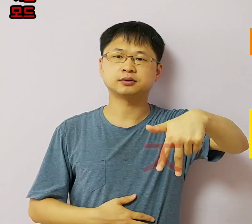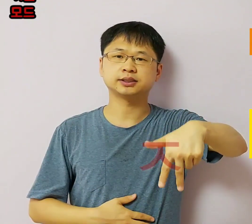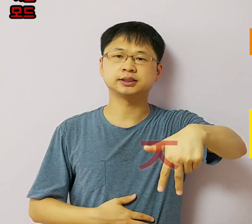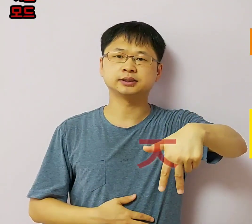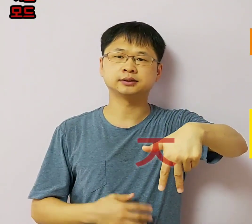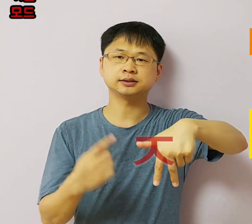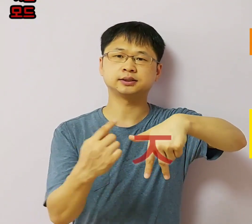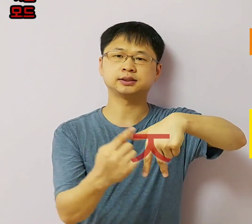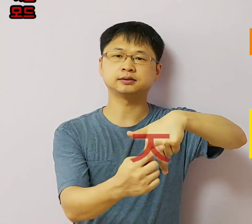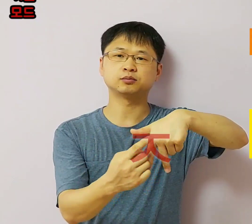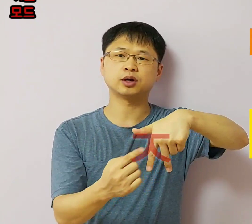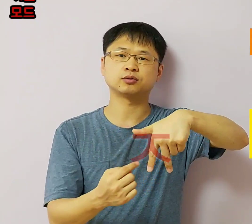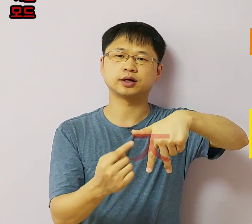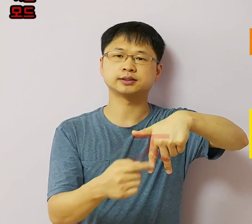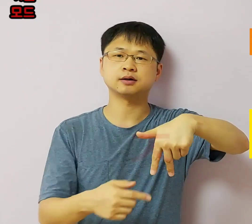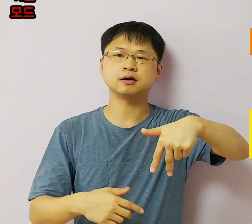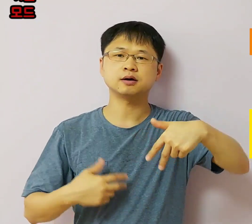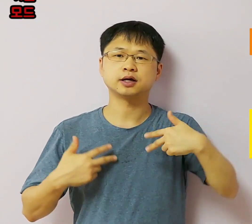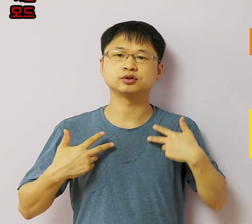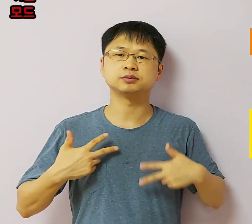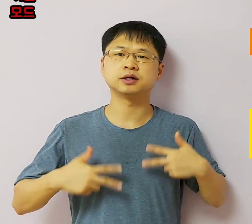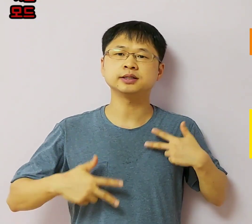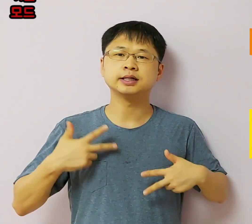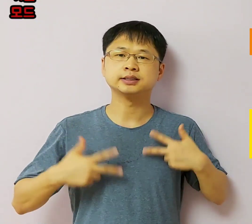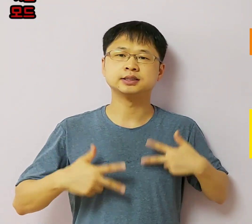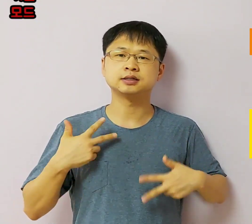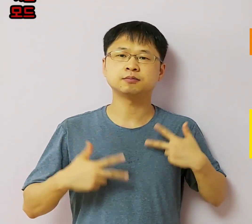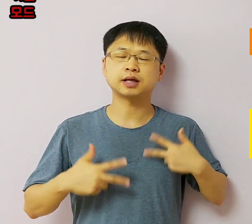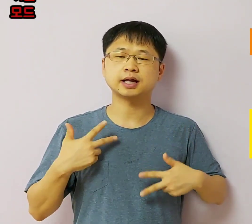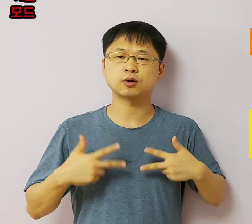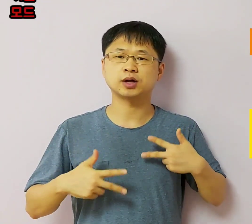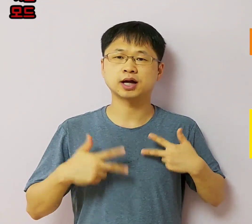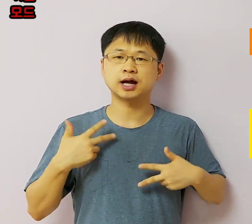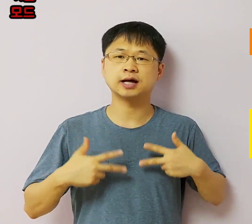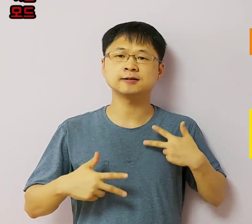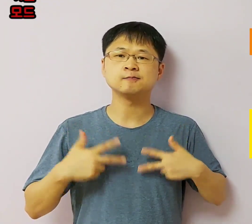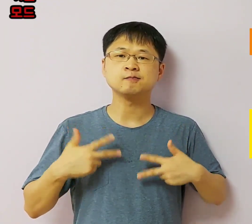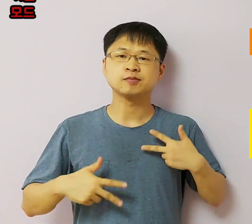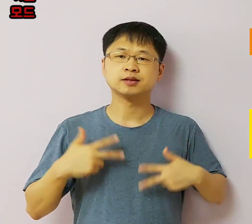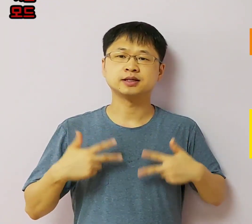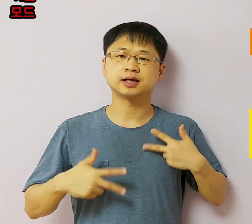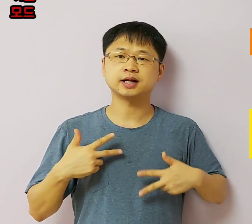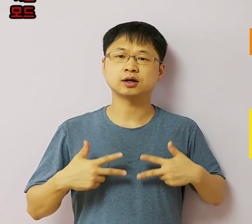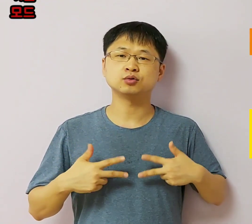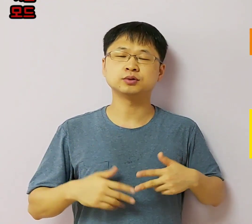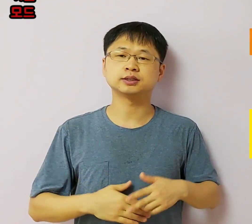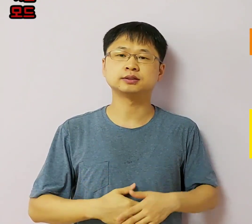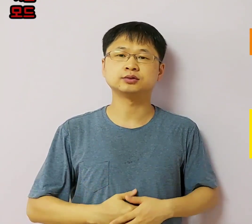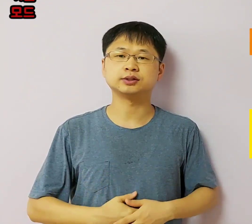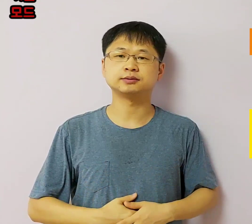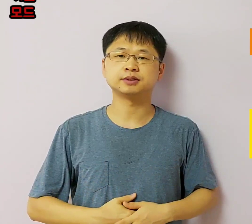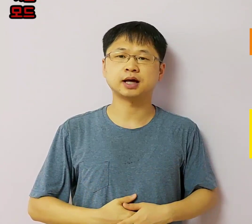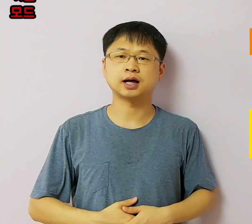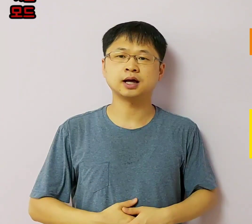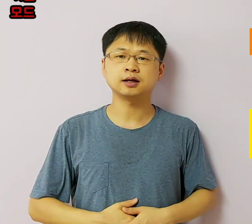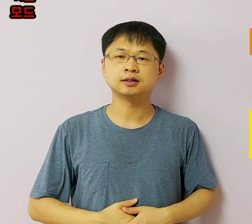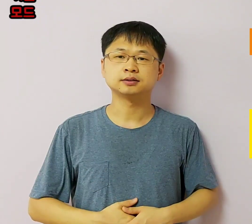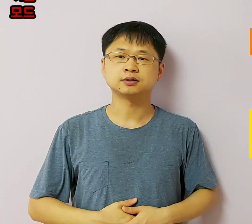한글지와 지읒 모양으로 해서 해주시면 즐겁다라고 약간 디테일하게 구분해서 쓸 수 있습니다.